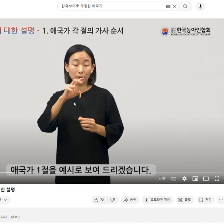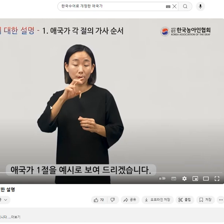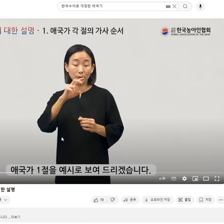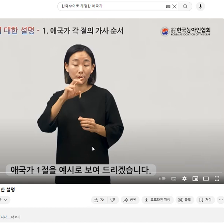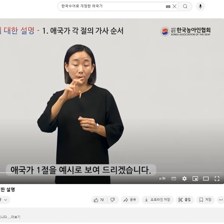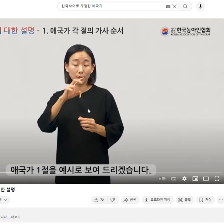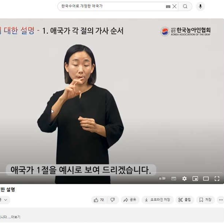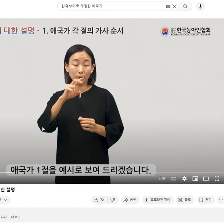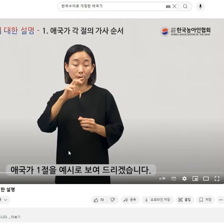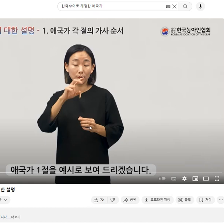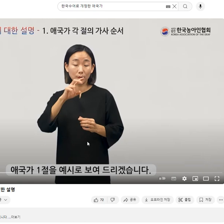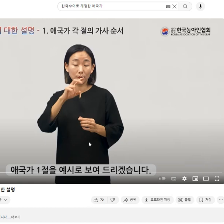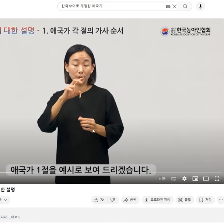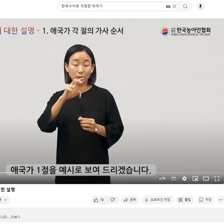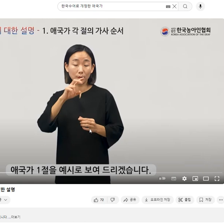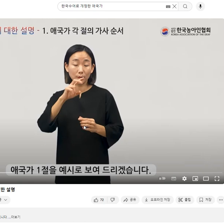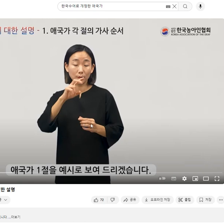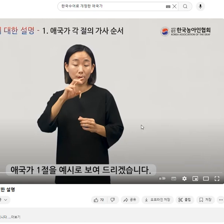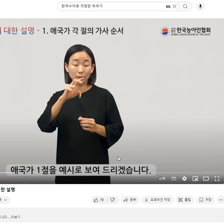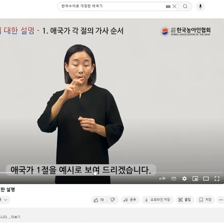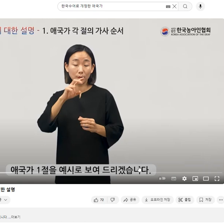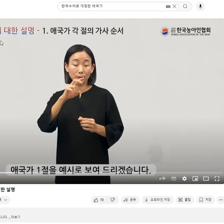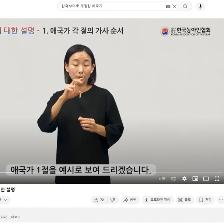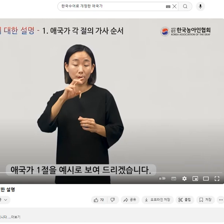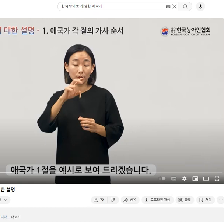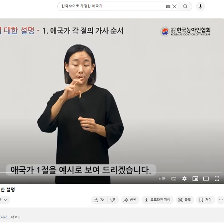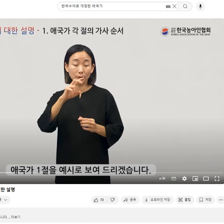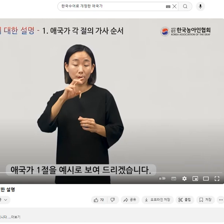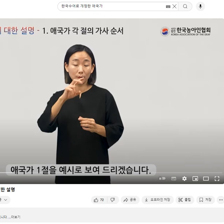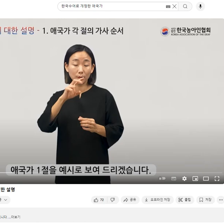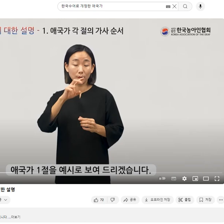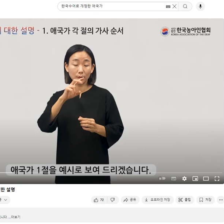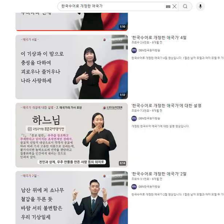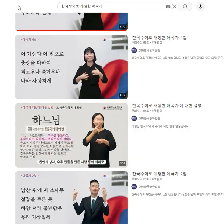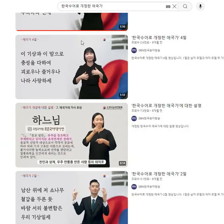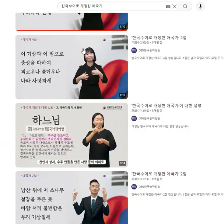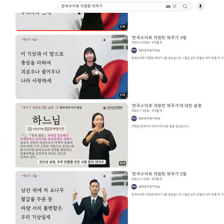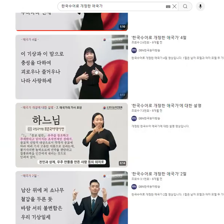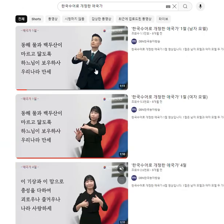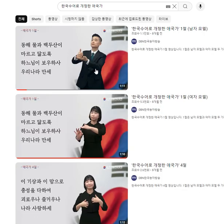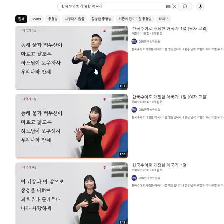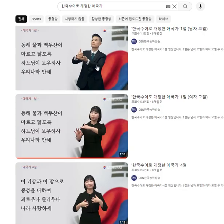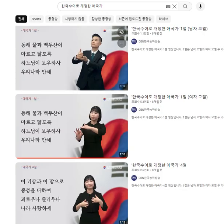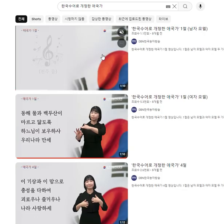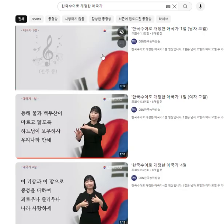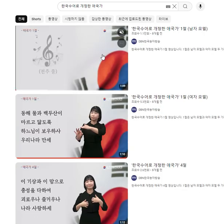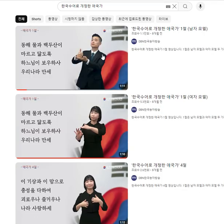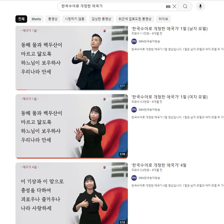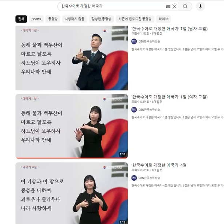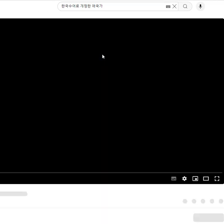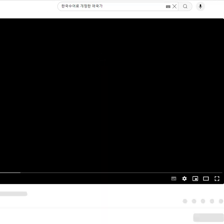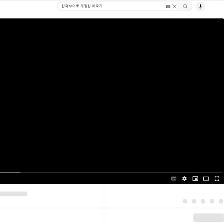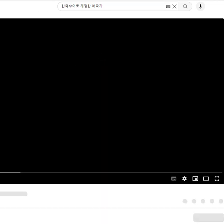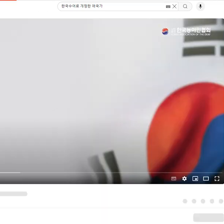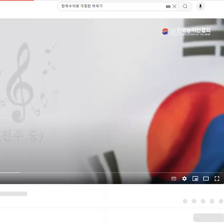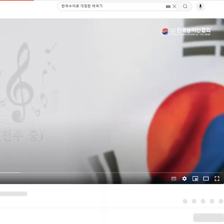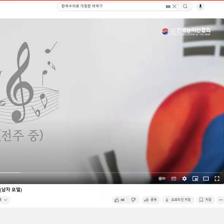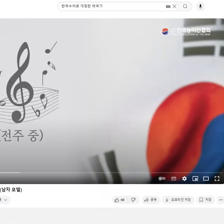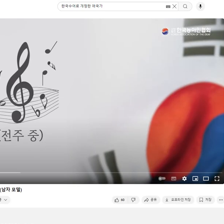13절? 13절을 먼저 표현하시고 그 다음에 2절, 4절 이렇게 하시기로 했다는 거. 그래서 바뀌었어요.